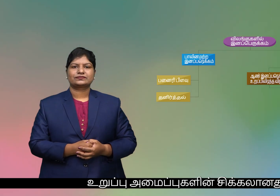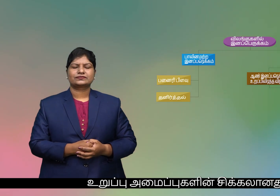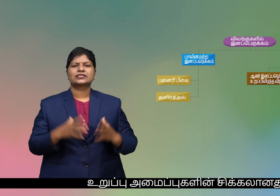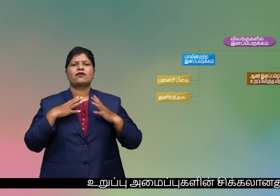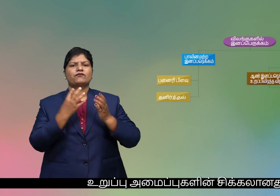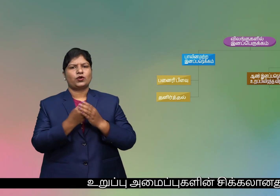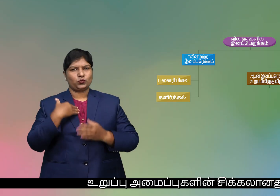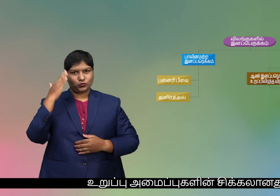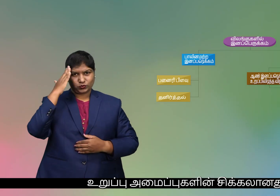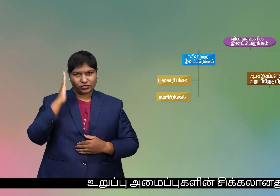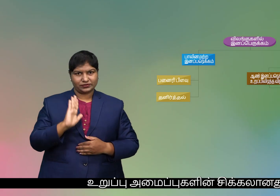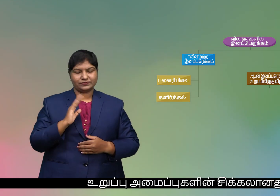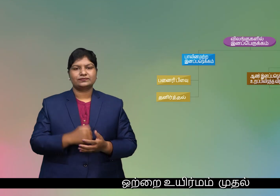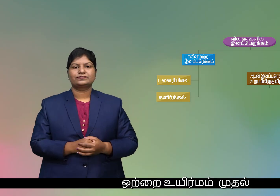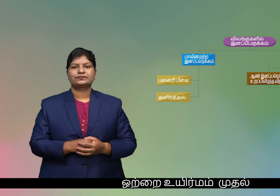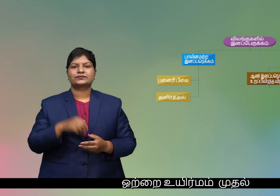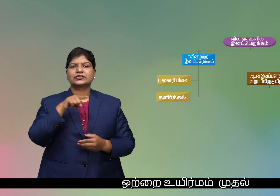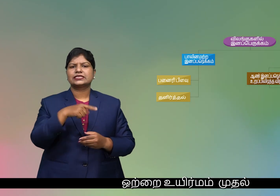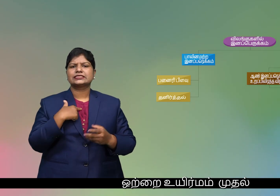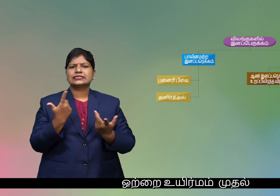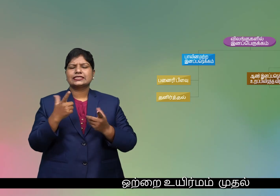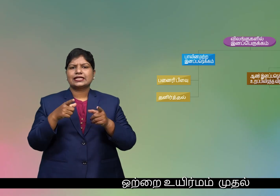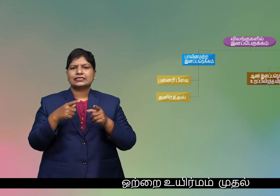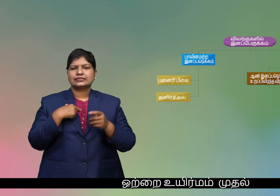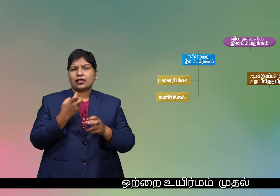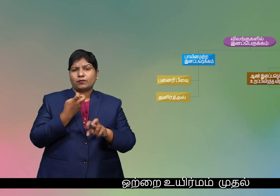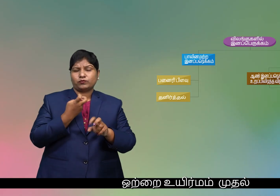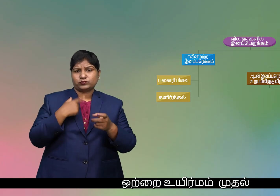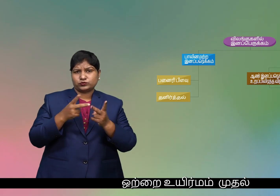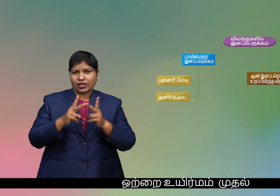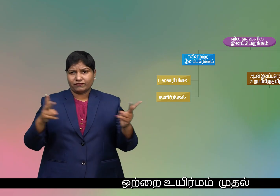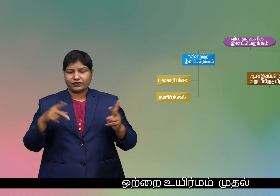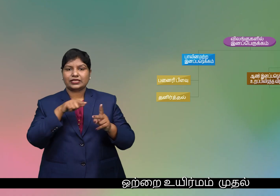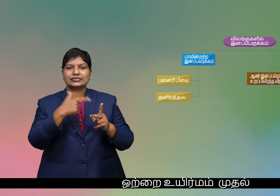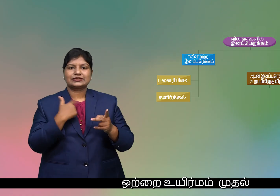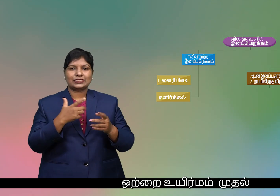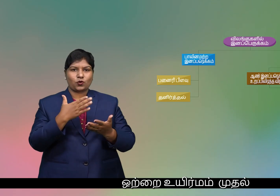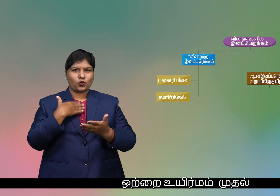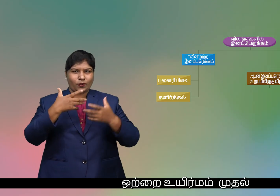உறுப்பு அமைப்புகளின் சிக்கலானது ஒற்றை உயிர்மம் முதல்